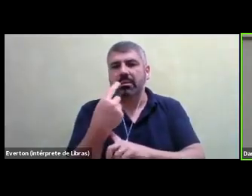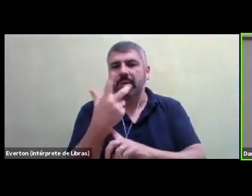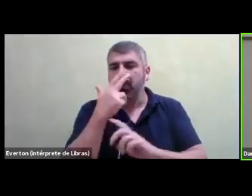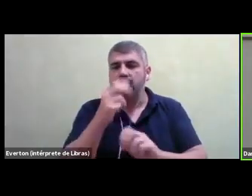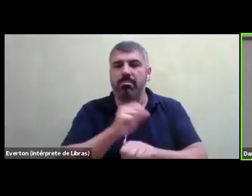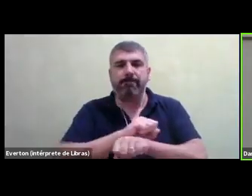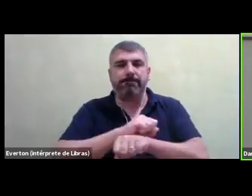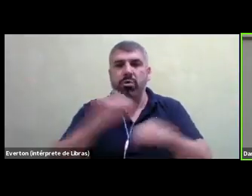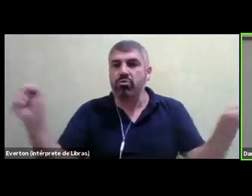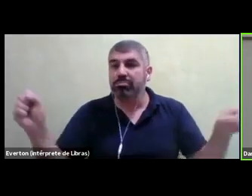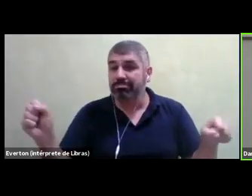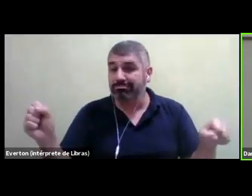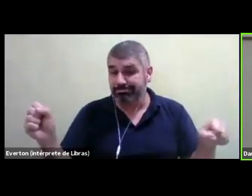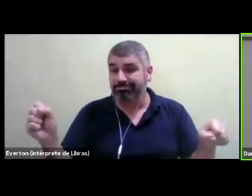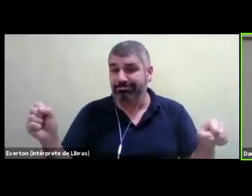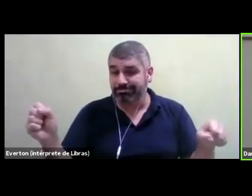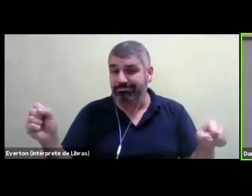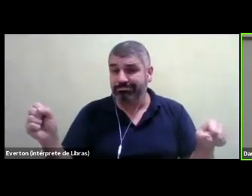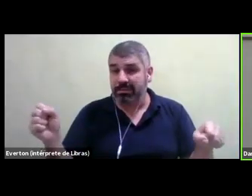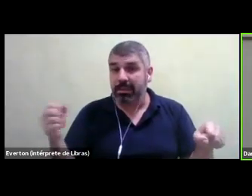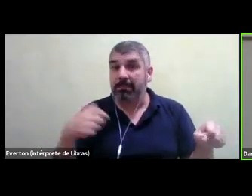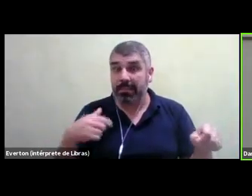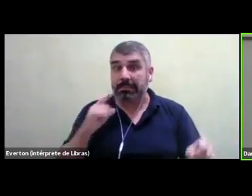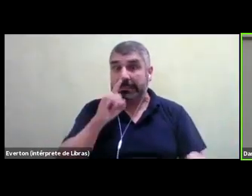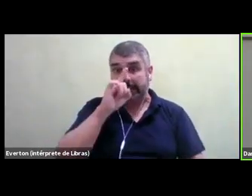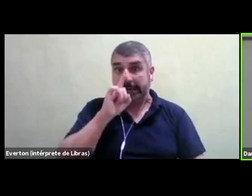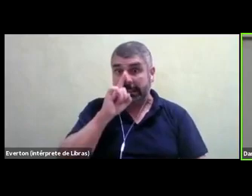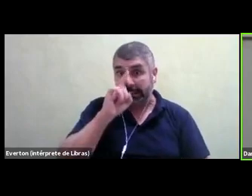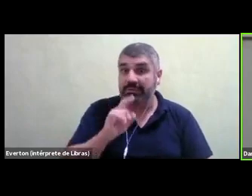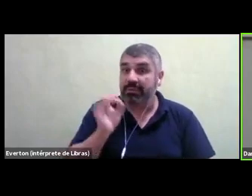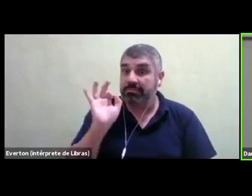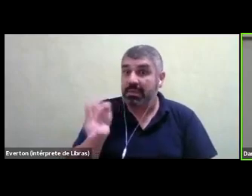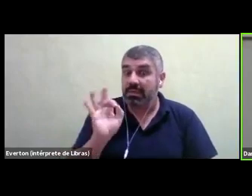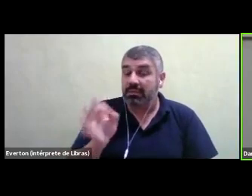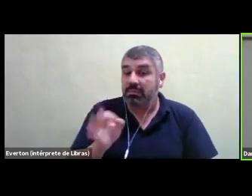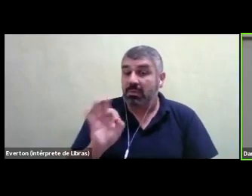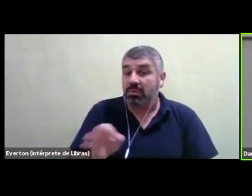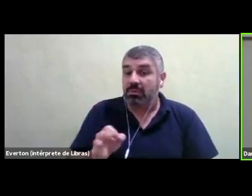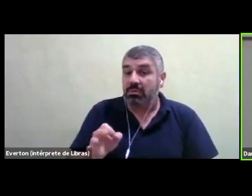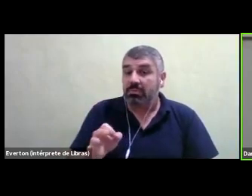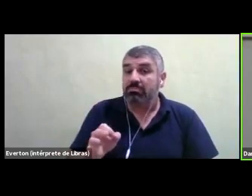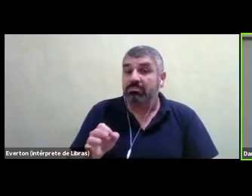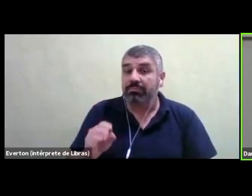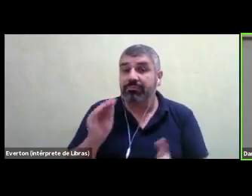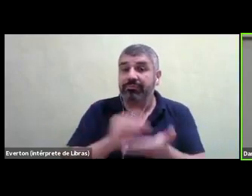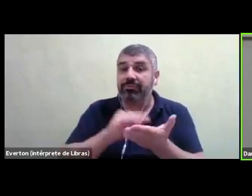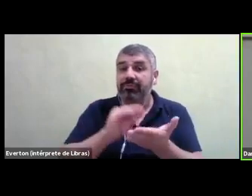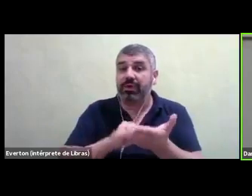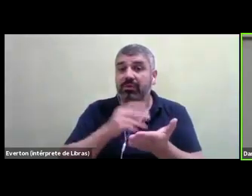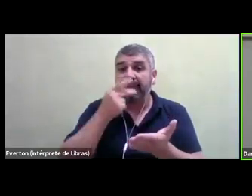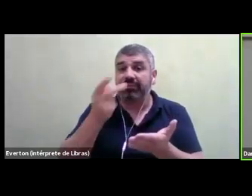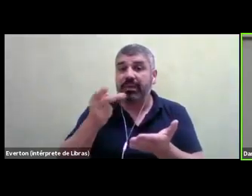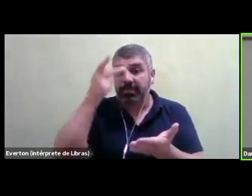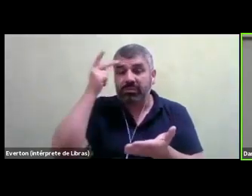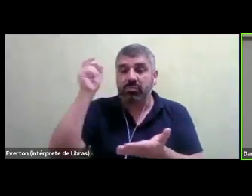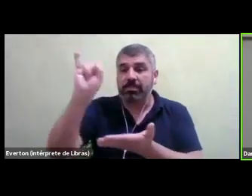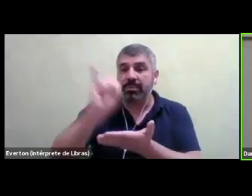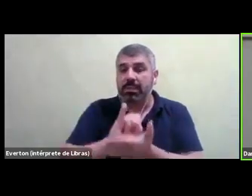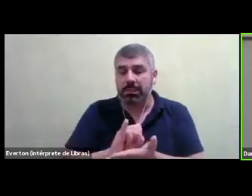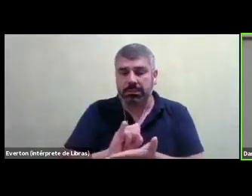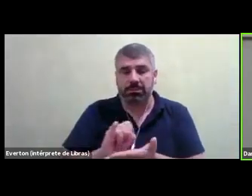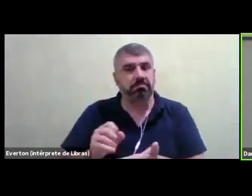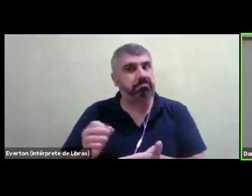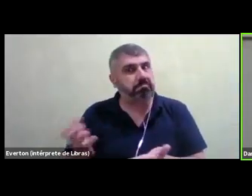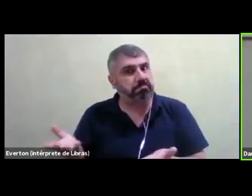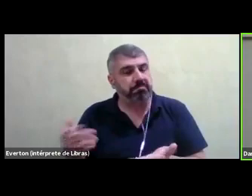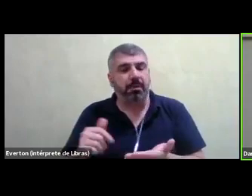absurdo. Para mim é muito grave ter visto essa ausência de menção aos imigrantes.